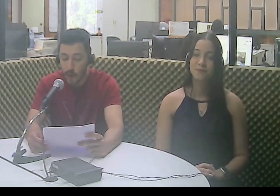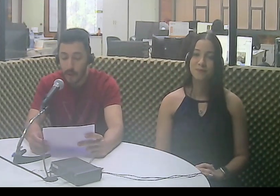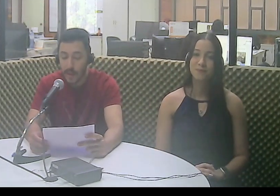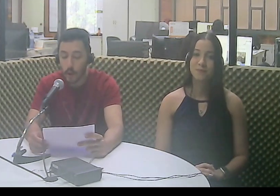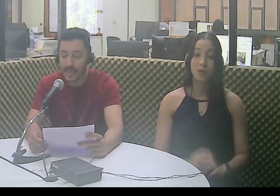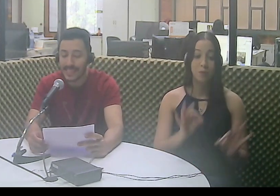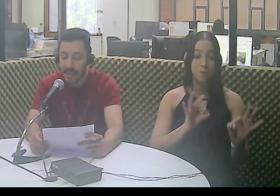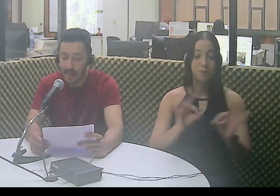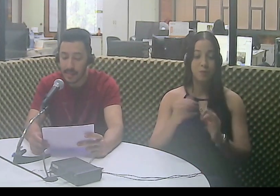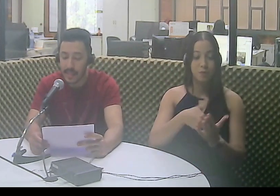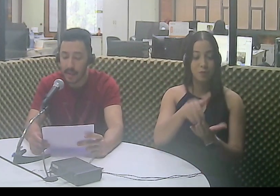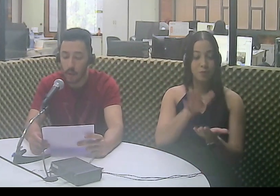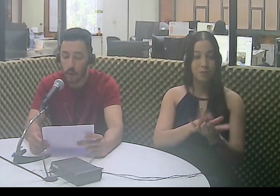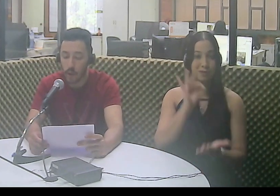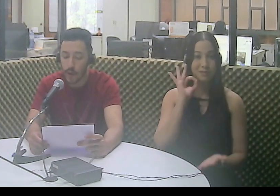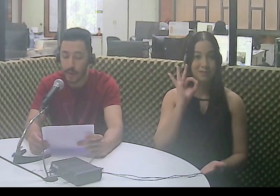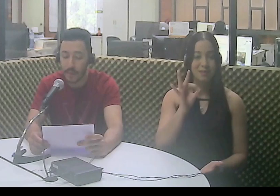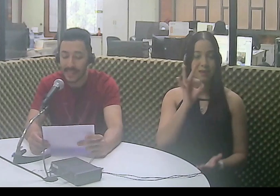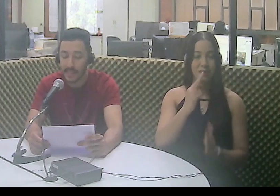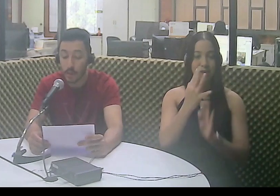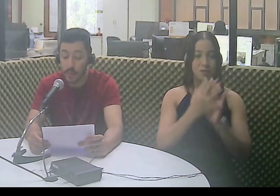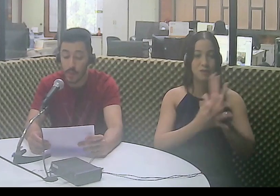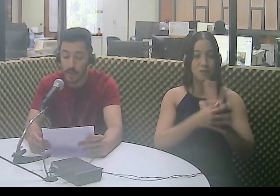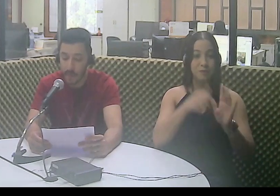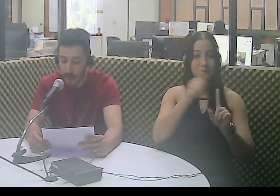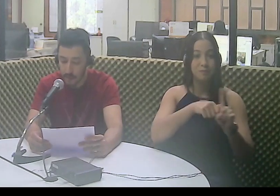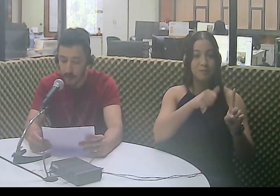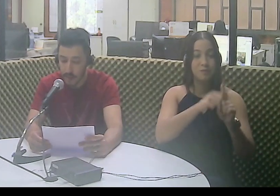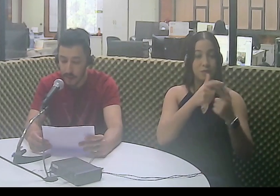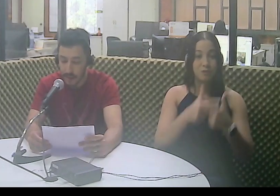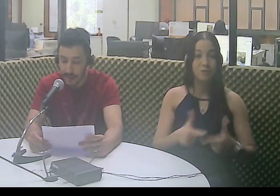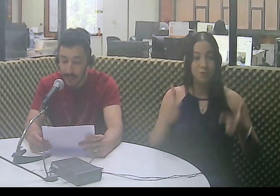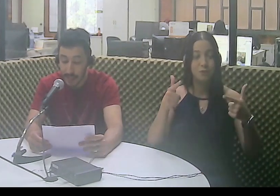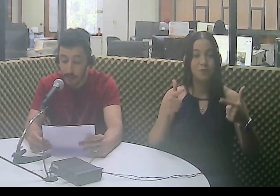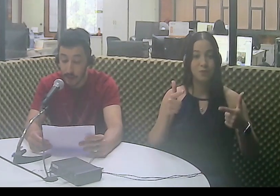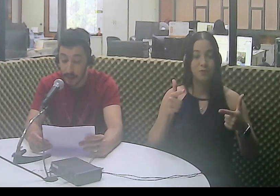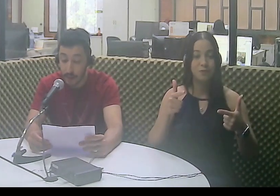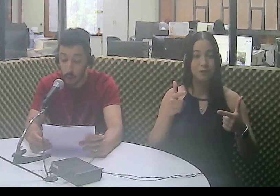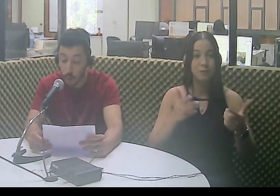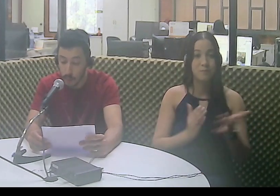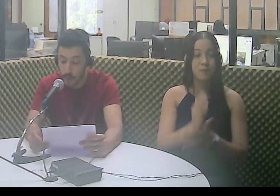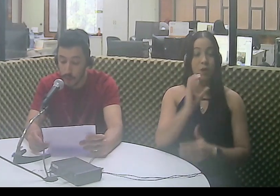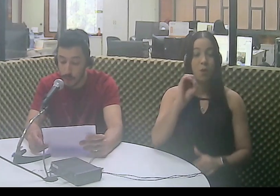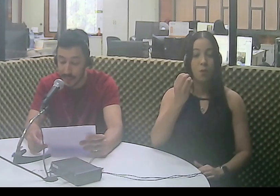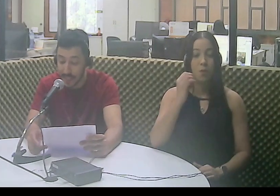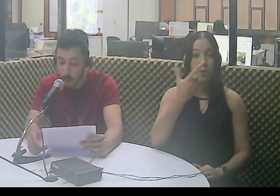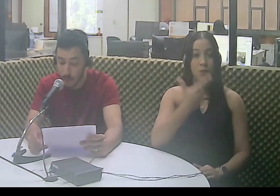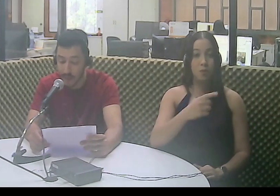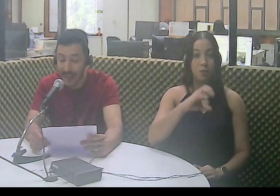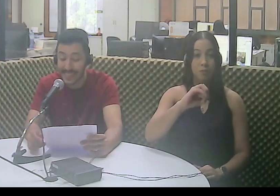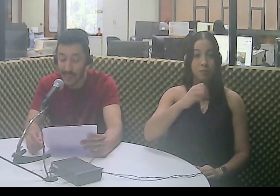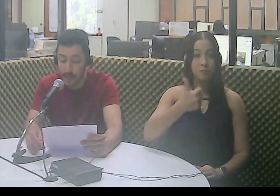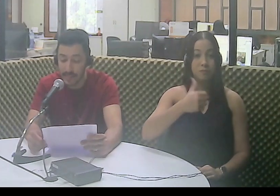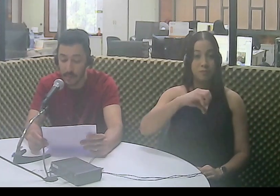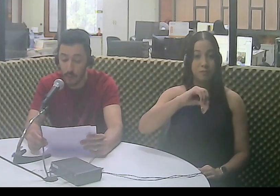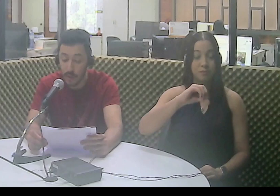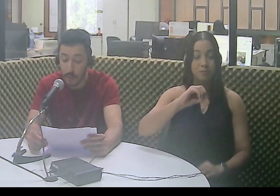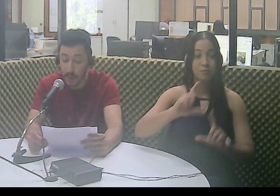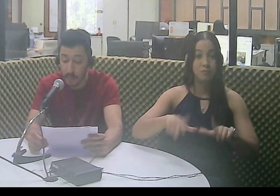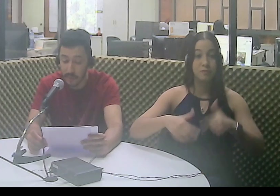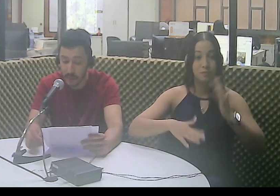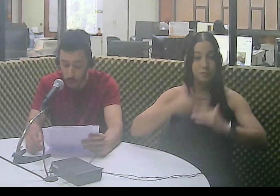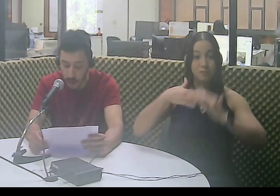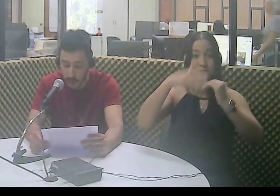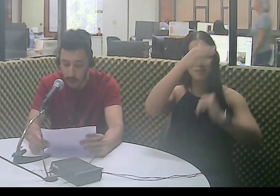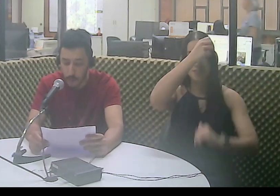notícias. O programa Nota Certa segue com o cronograma mensal de sorteios. Lançada em outubro de 2019, a ação é desenvolvida